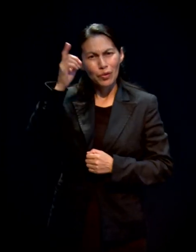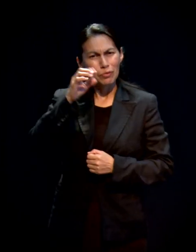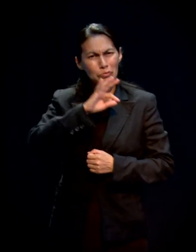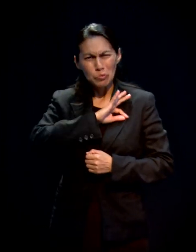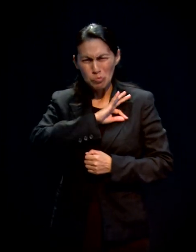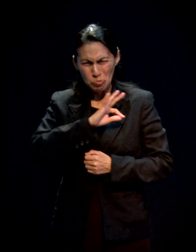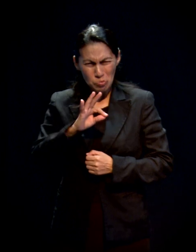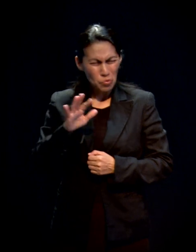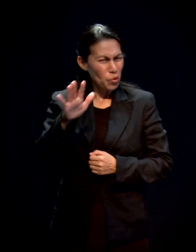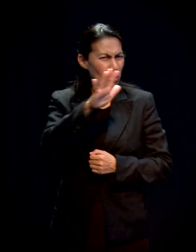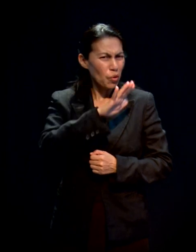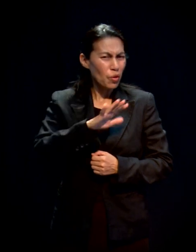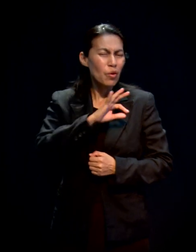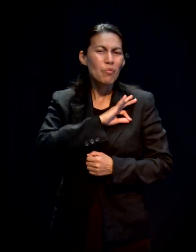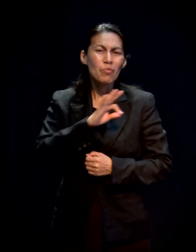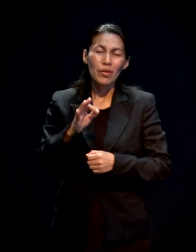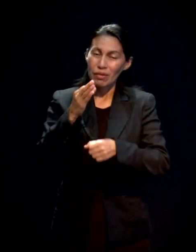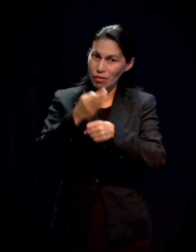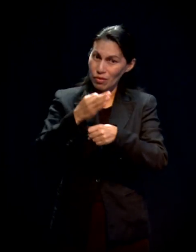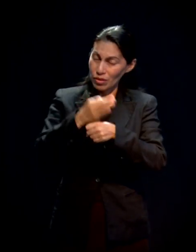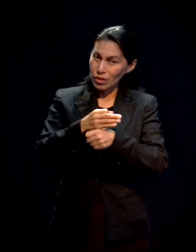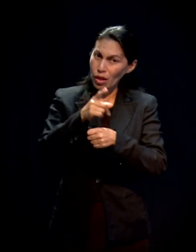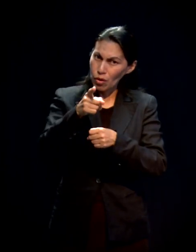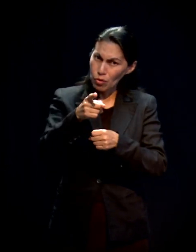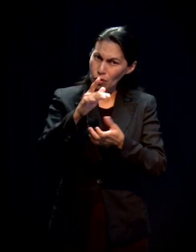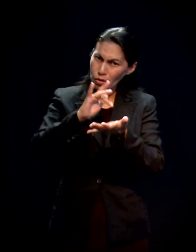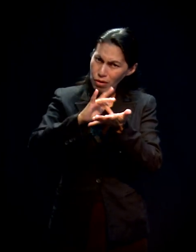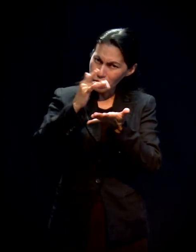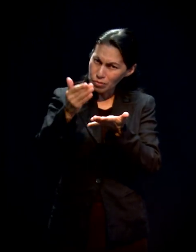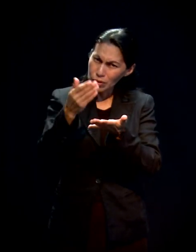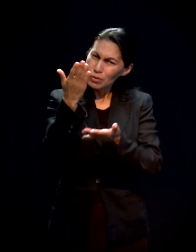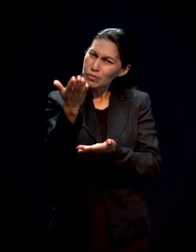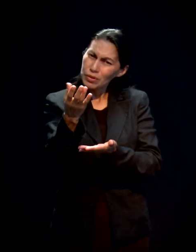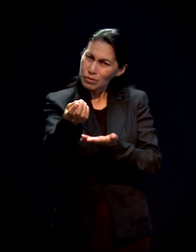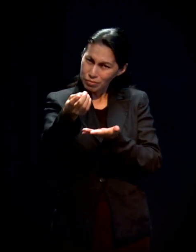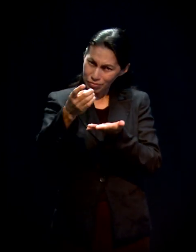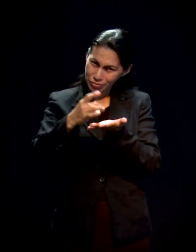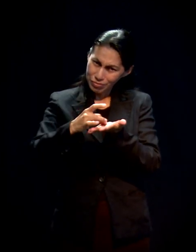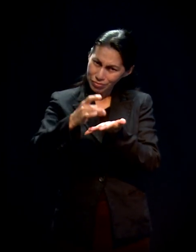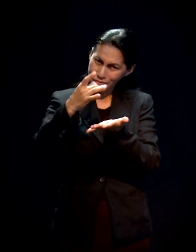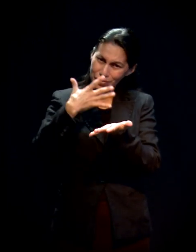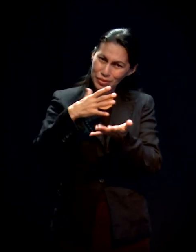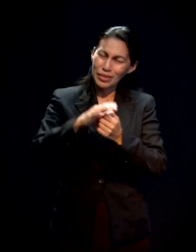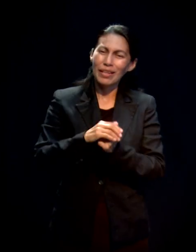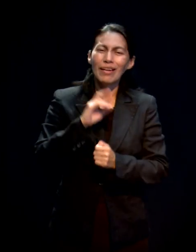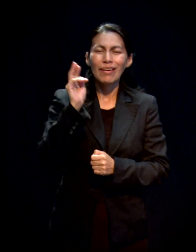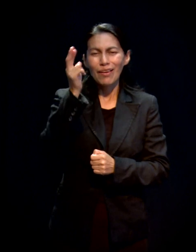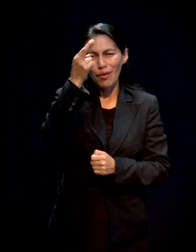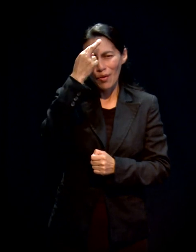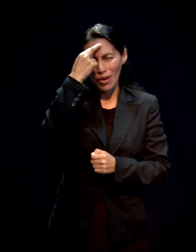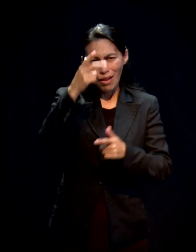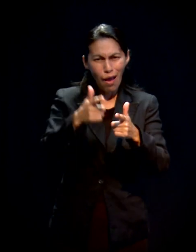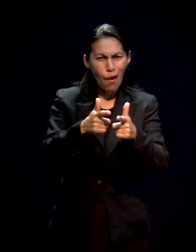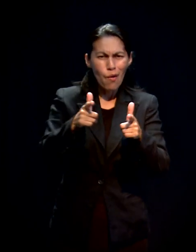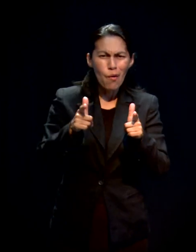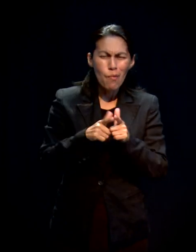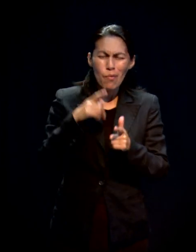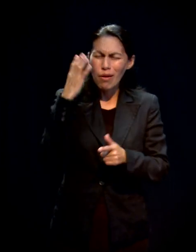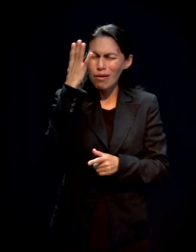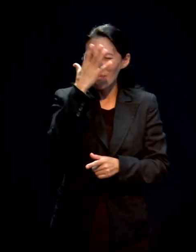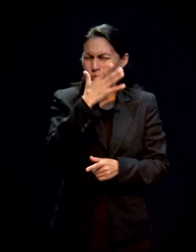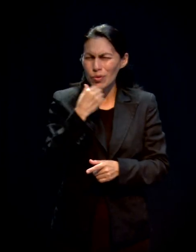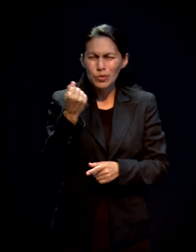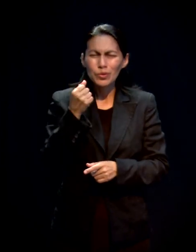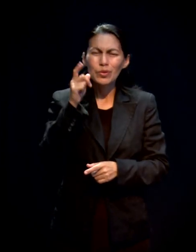en estos momentos envía tus agradecimientos al programa recuerda que hay un grupo hermoso